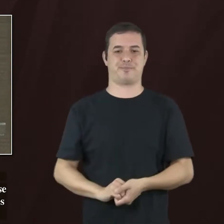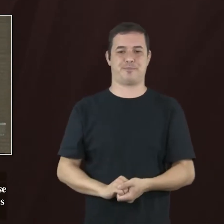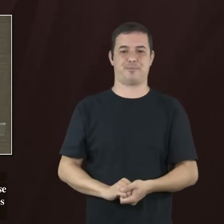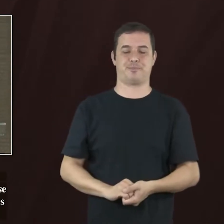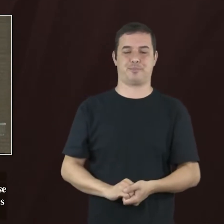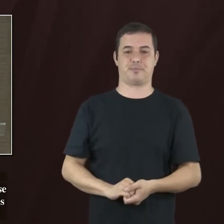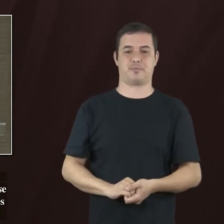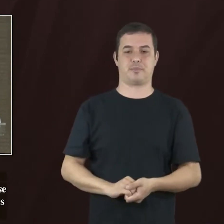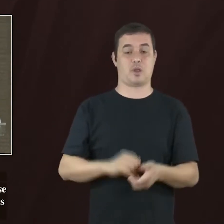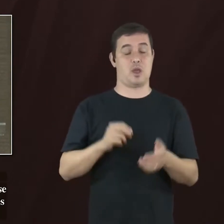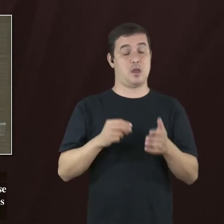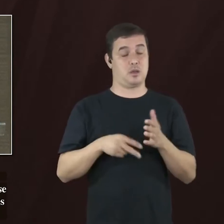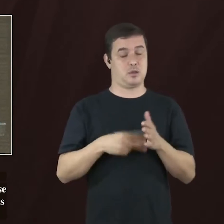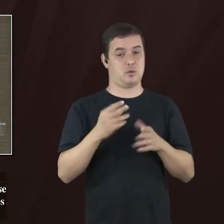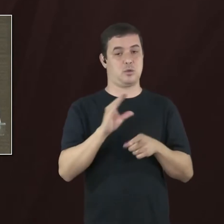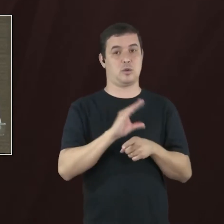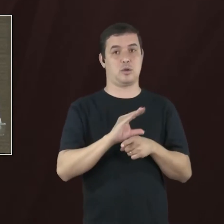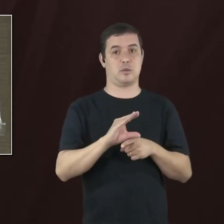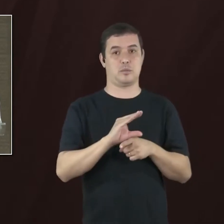ainda 2 Coríntios,